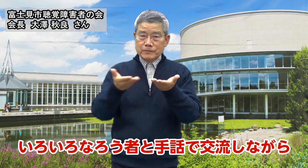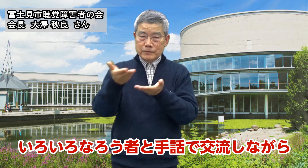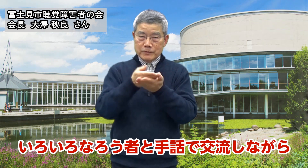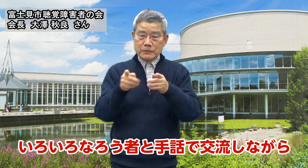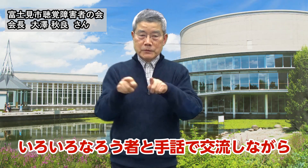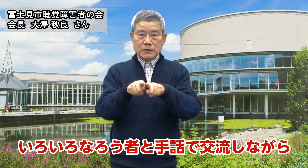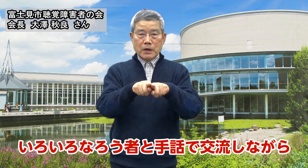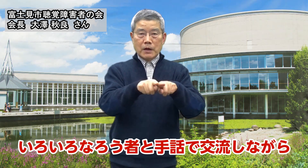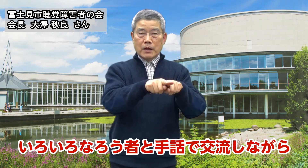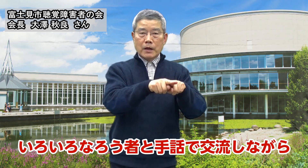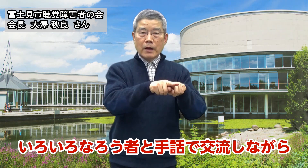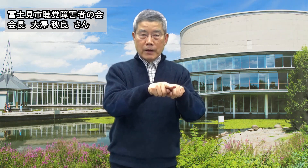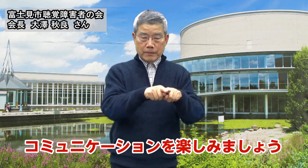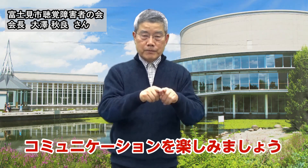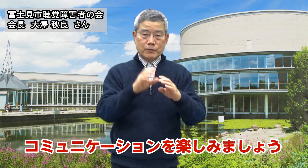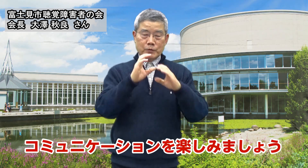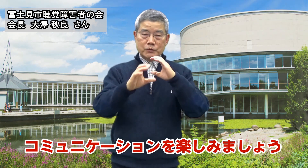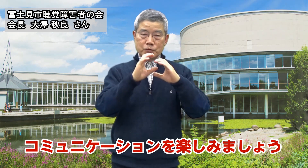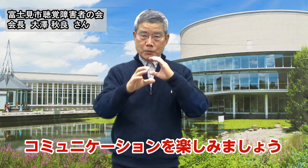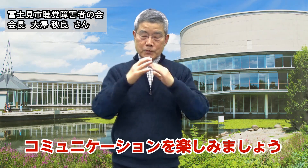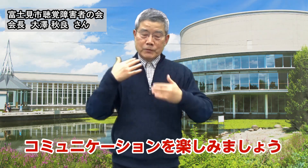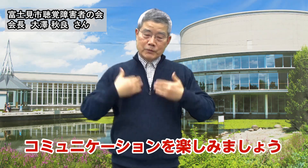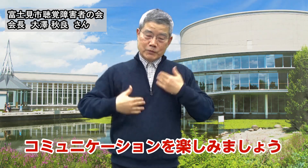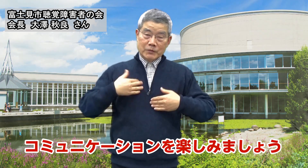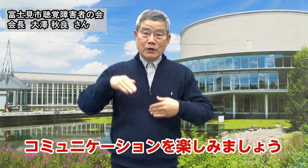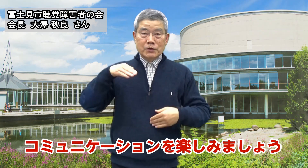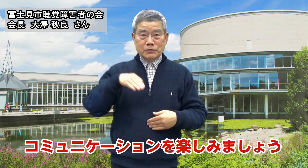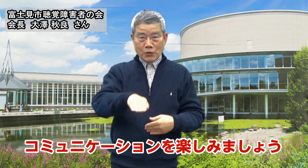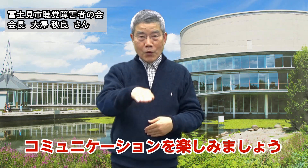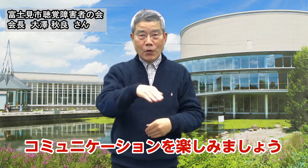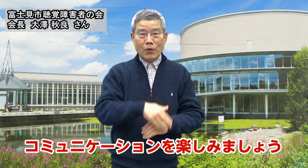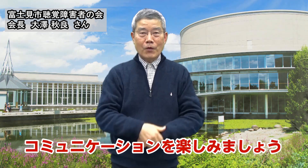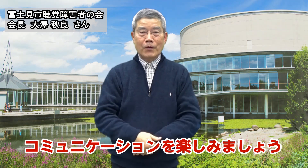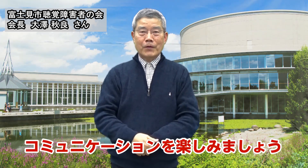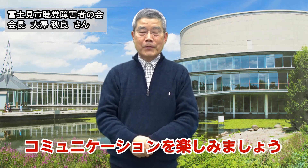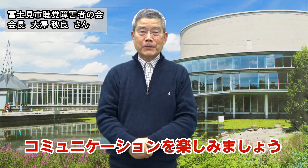話で交流しながらコミュニケーションを楽しみましょう。